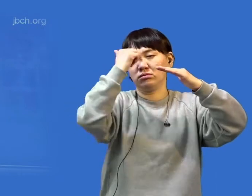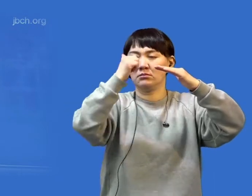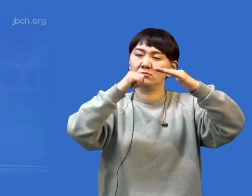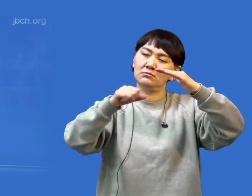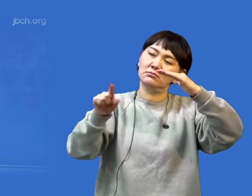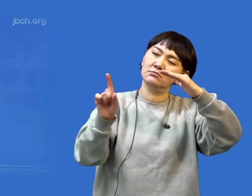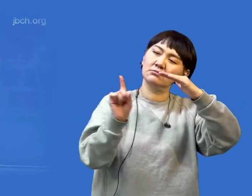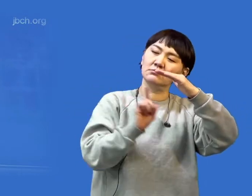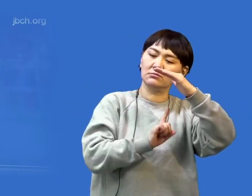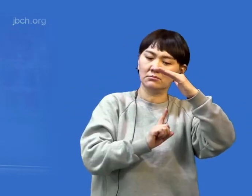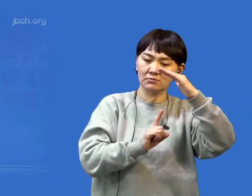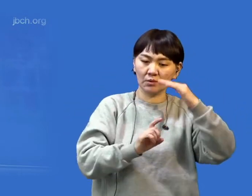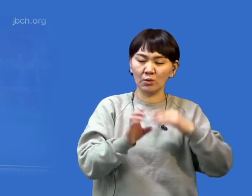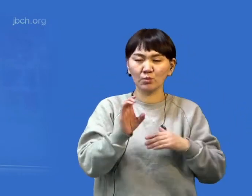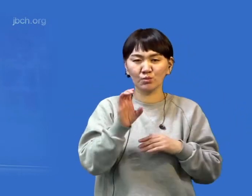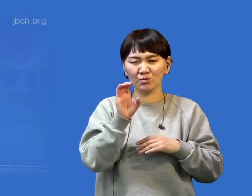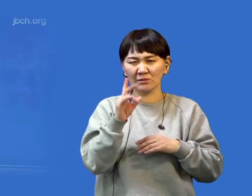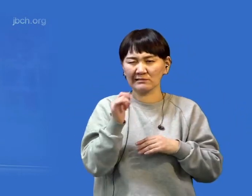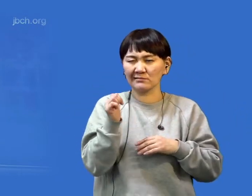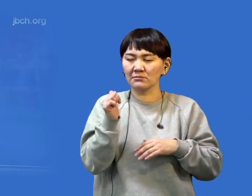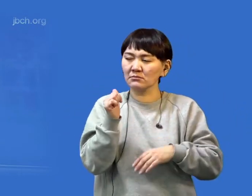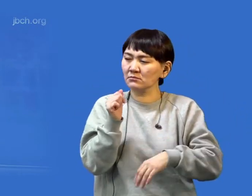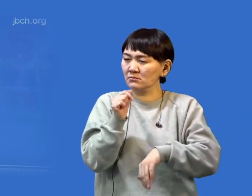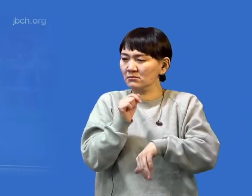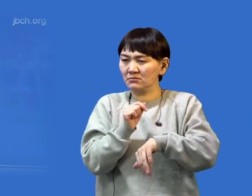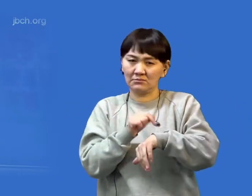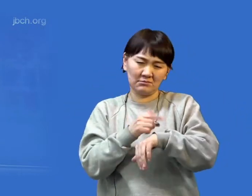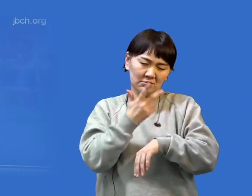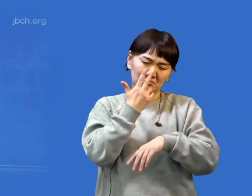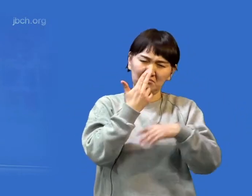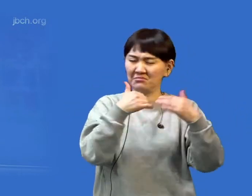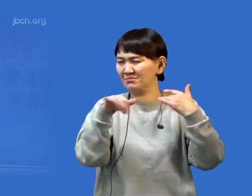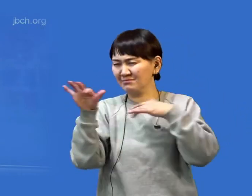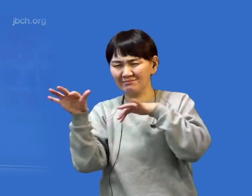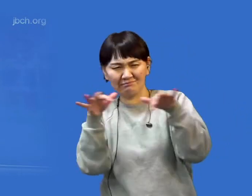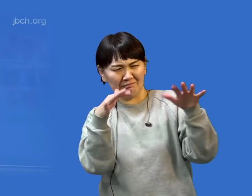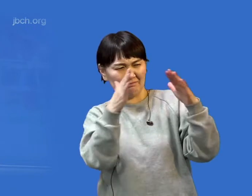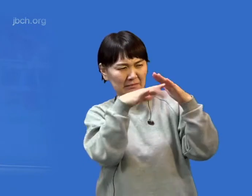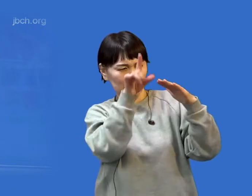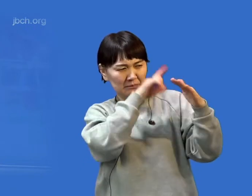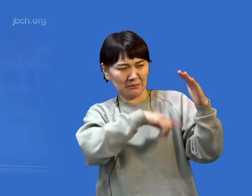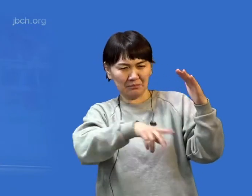сүртэй сайхан цаг гаргаад л гадна талаас нь сайхан л.